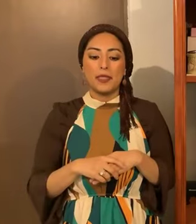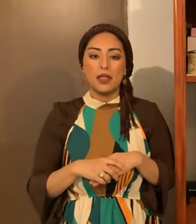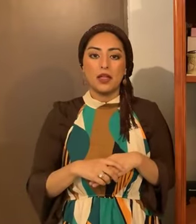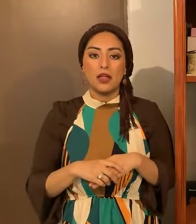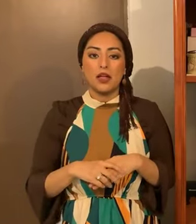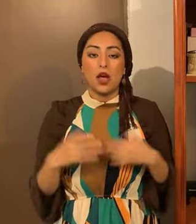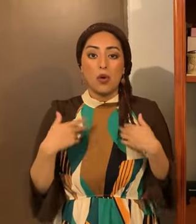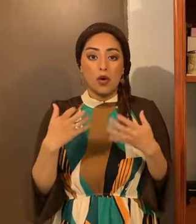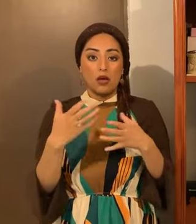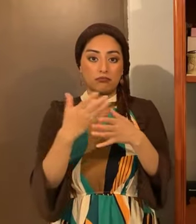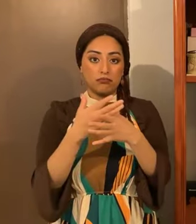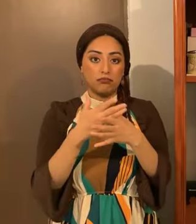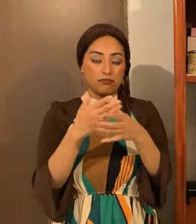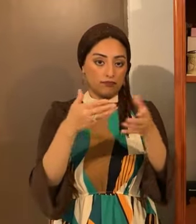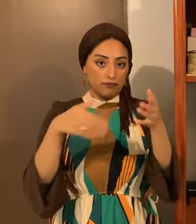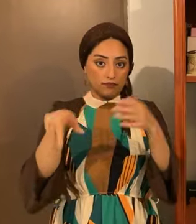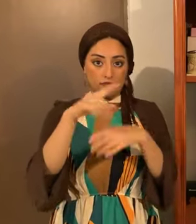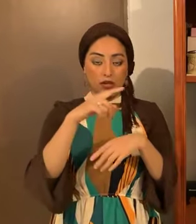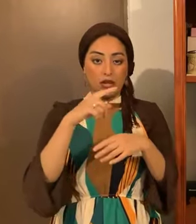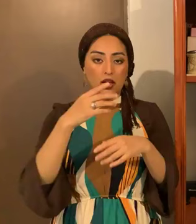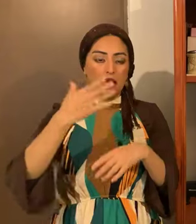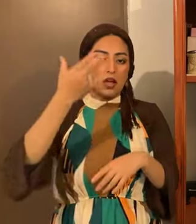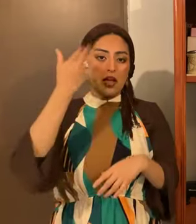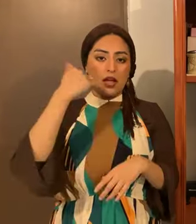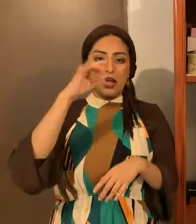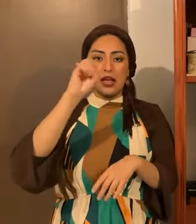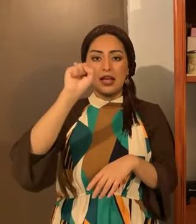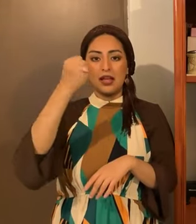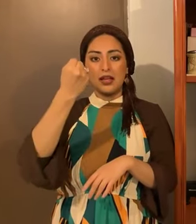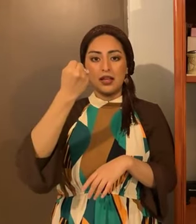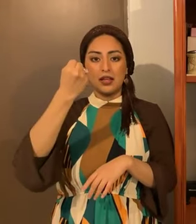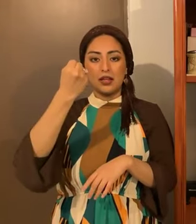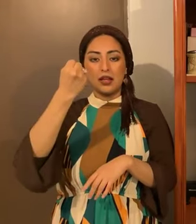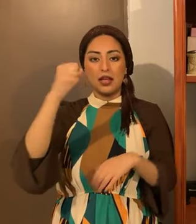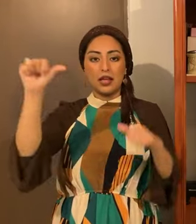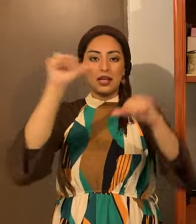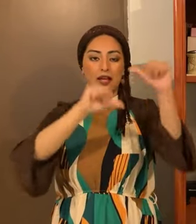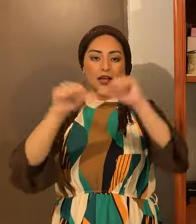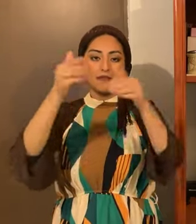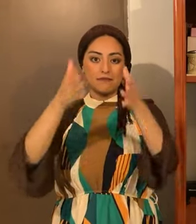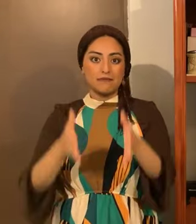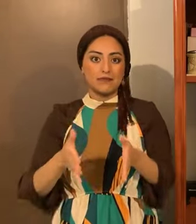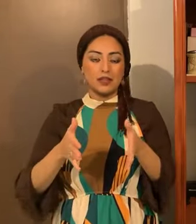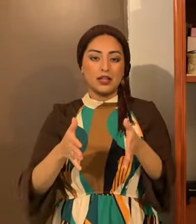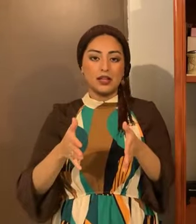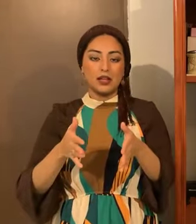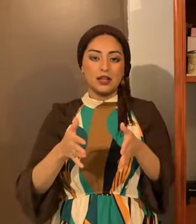les quiero comentar que en los años 80, un científico